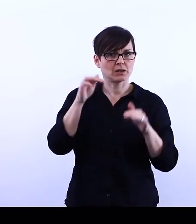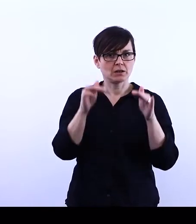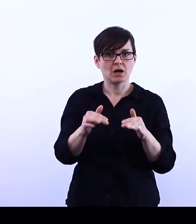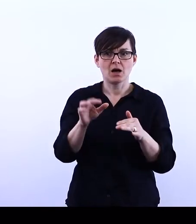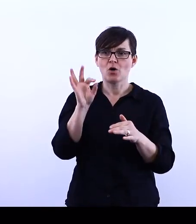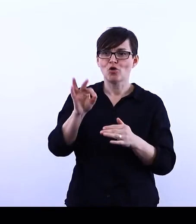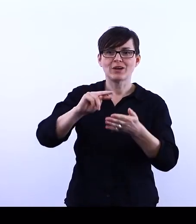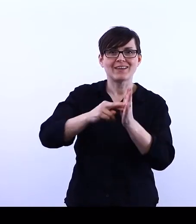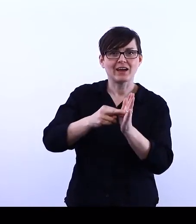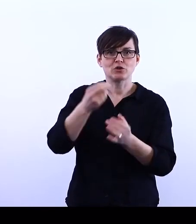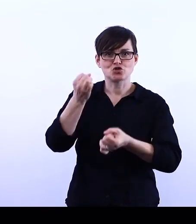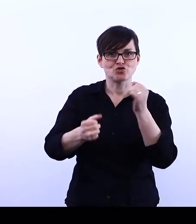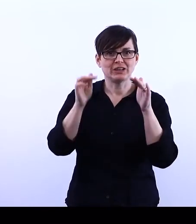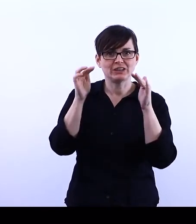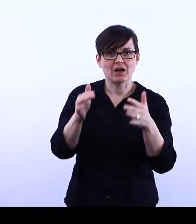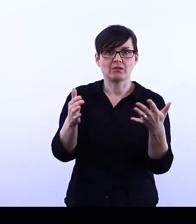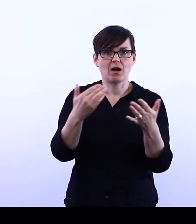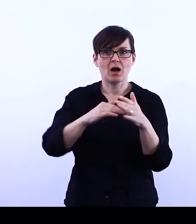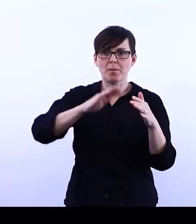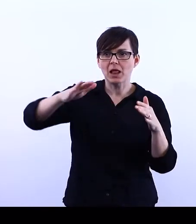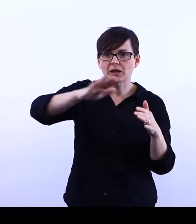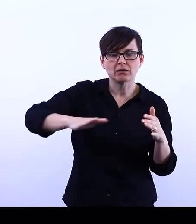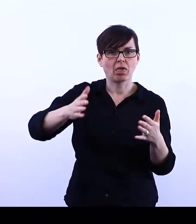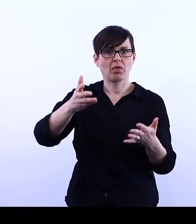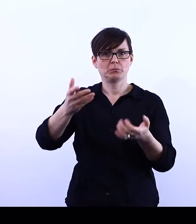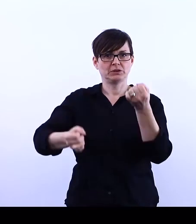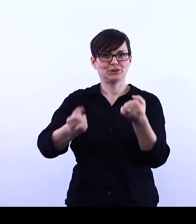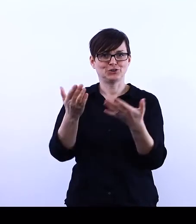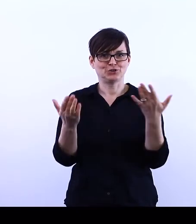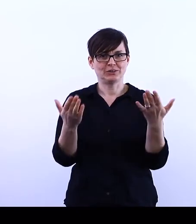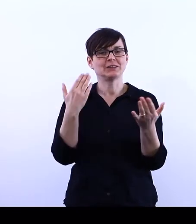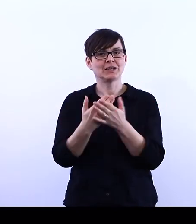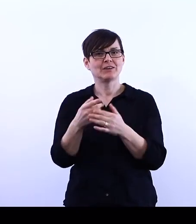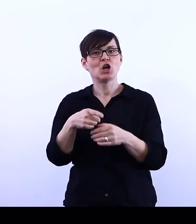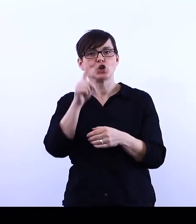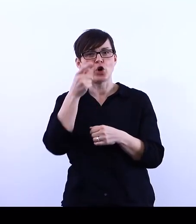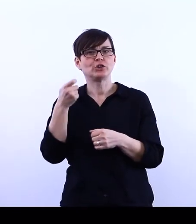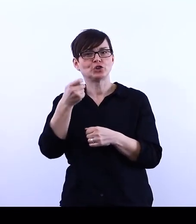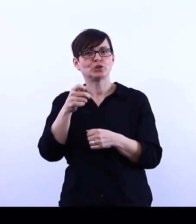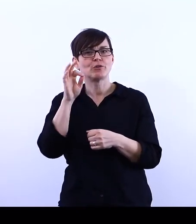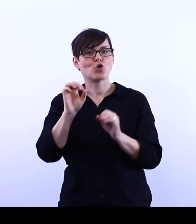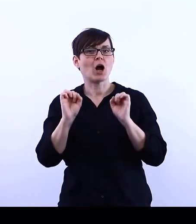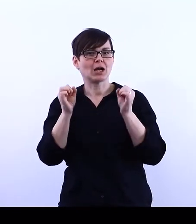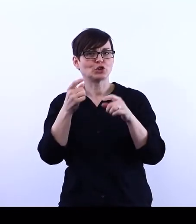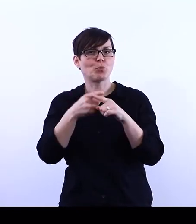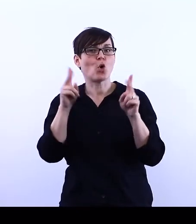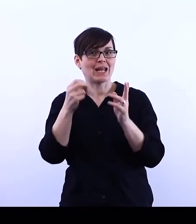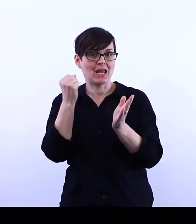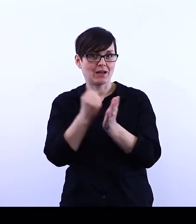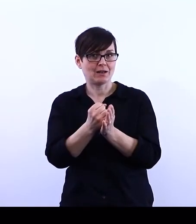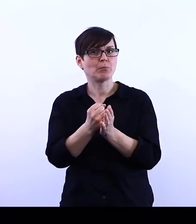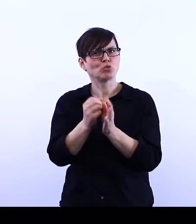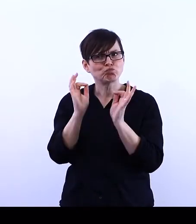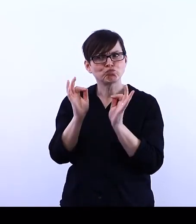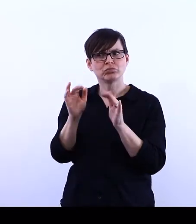einfach ist für viele Vereine und Verbände. Da ist, glaube ich, auch dank der Deutschen Stiftung für Engagement und Ehrenamt an Struktur schon ein bisschen noch was dazugekommen.